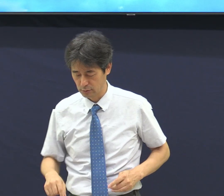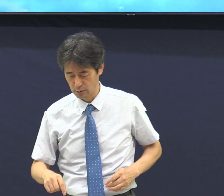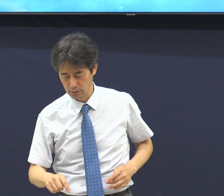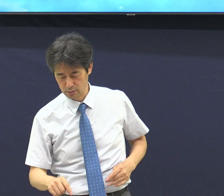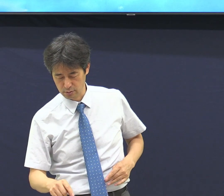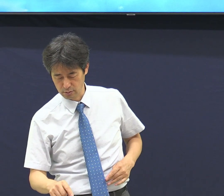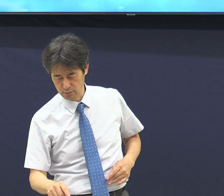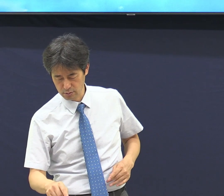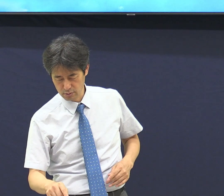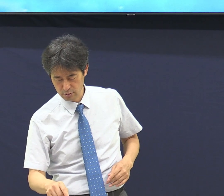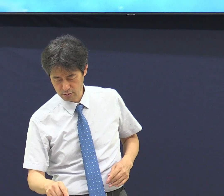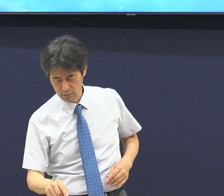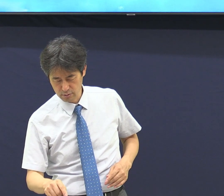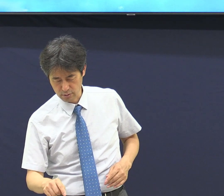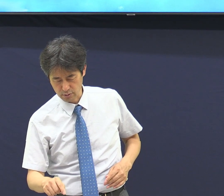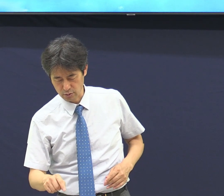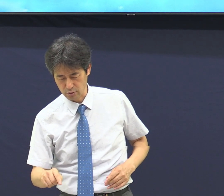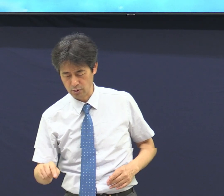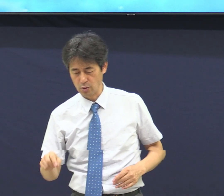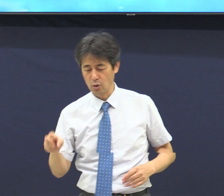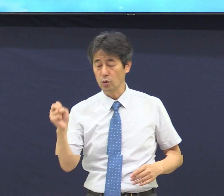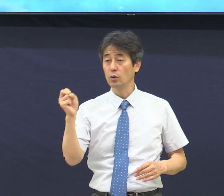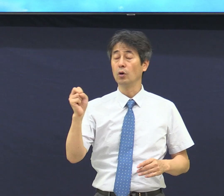빌려 오셔서 사람을 구원하셨습니다.